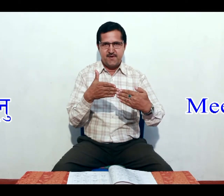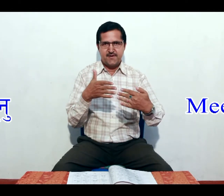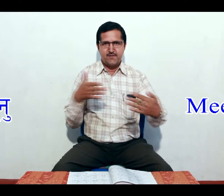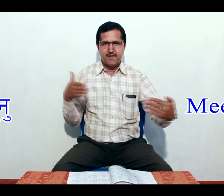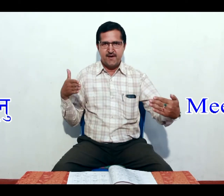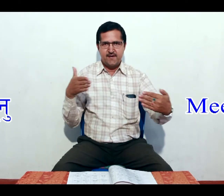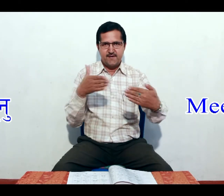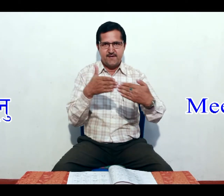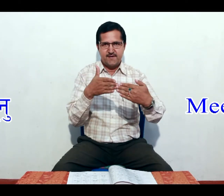भेट्नु भन्दा